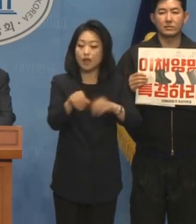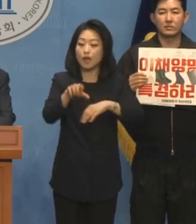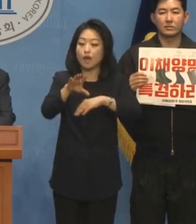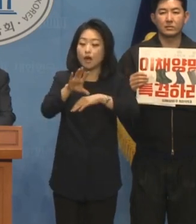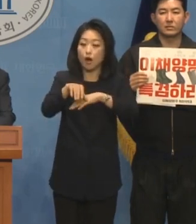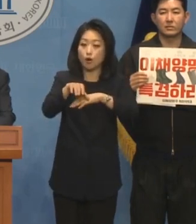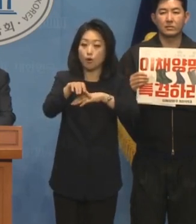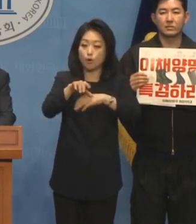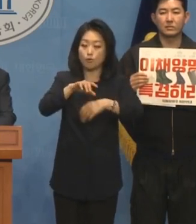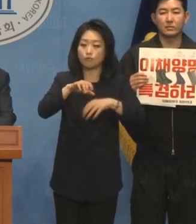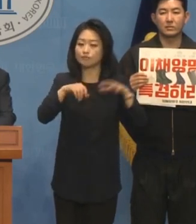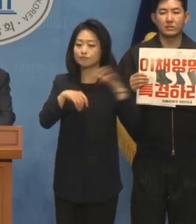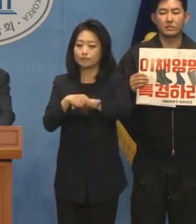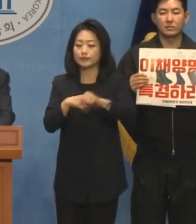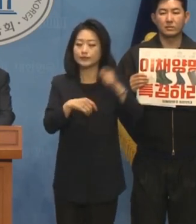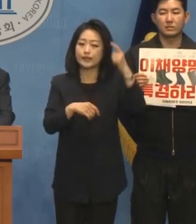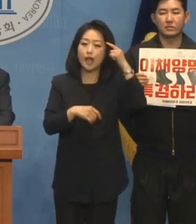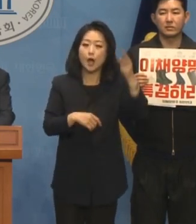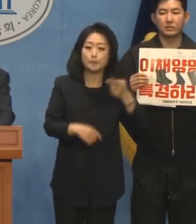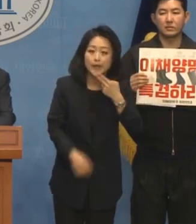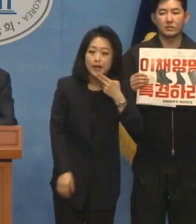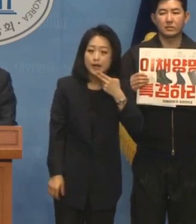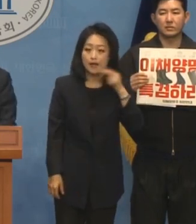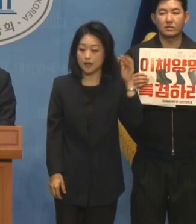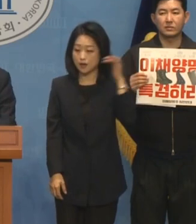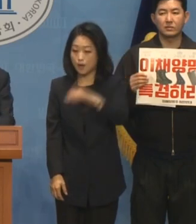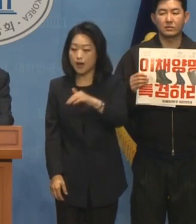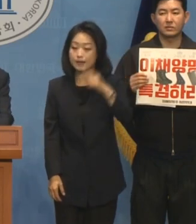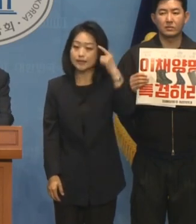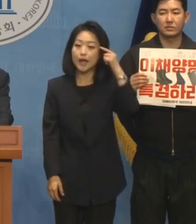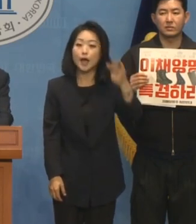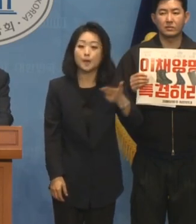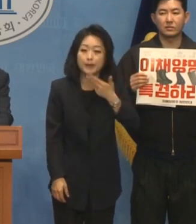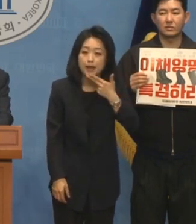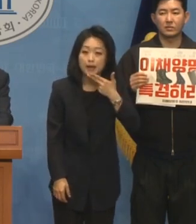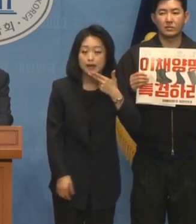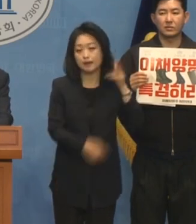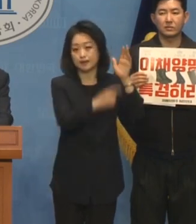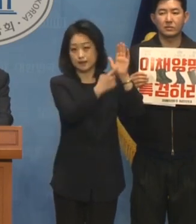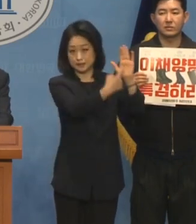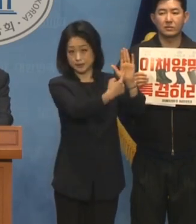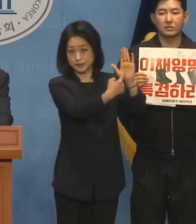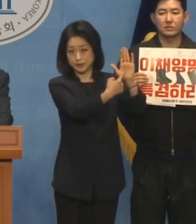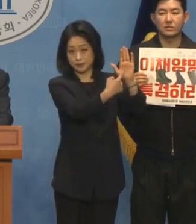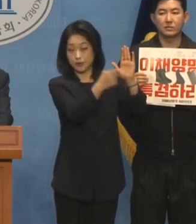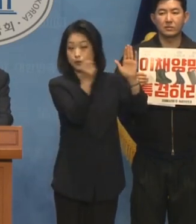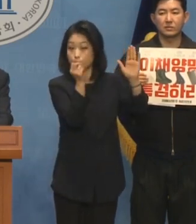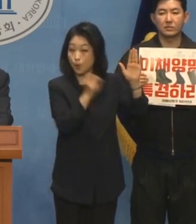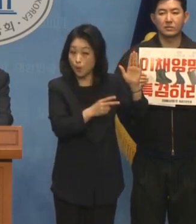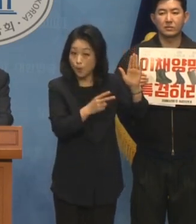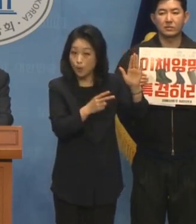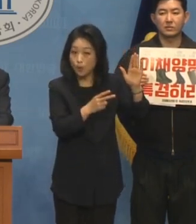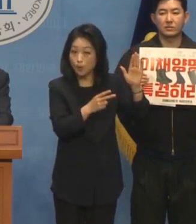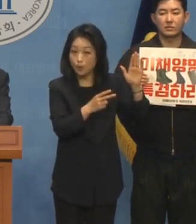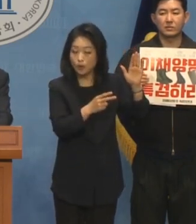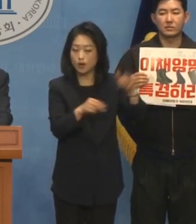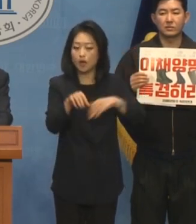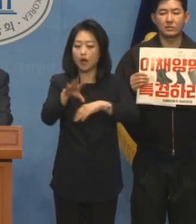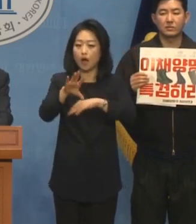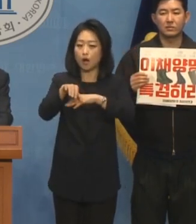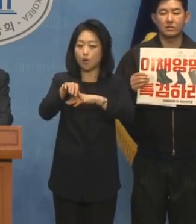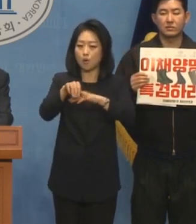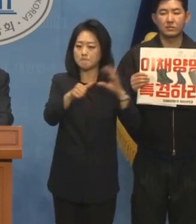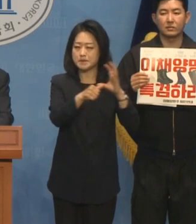질 생각 없고 관여할 바 없다라는 발언을 했다고 합니다 그러면서도 한편에서는 언론을